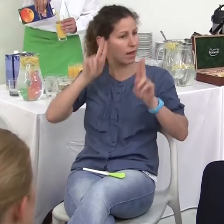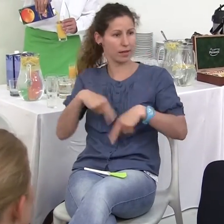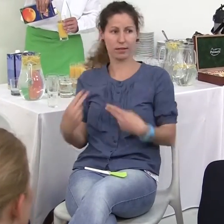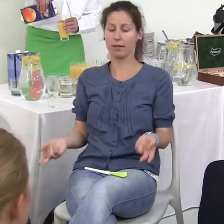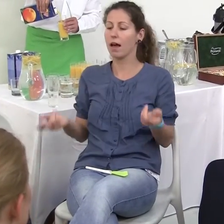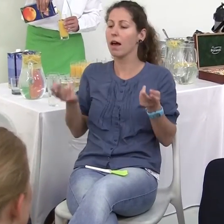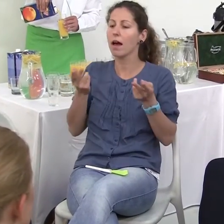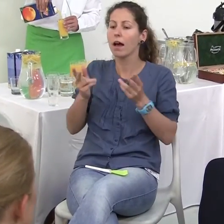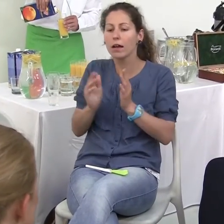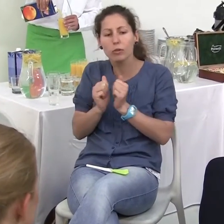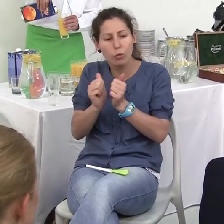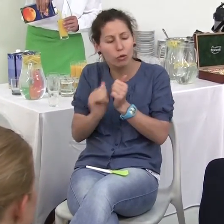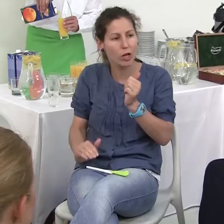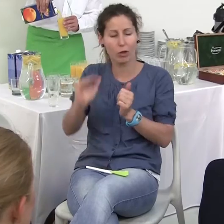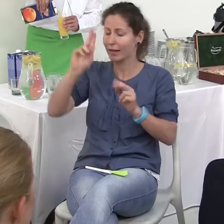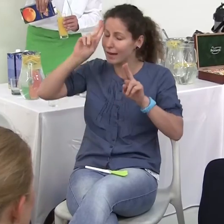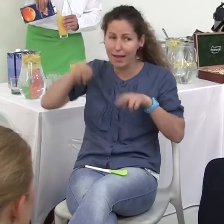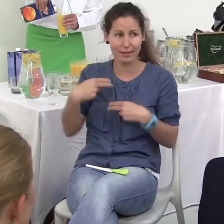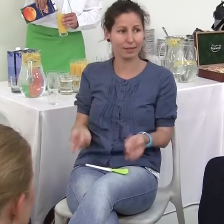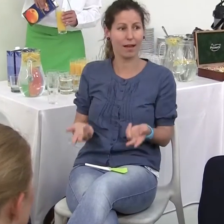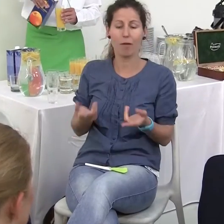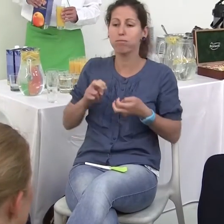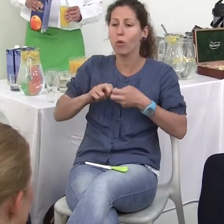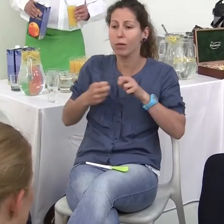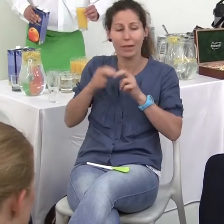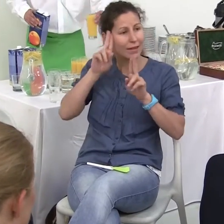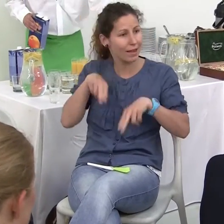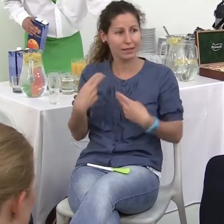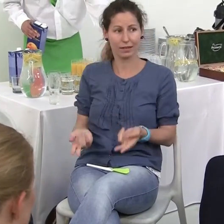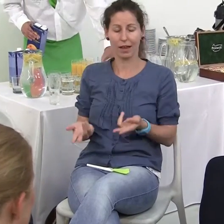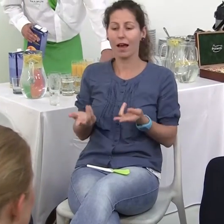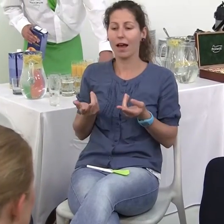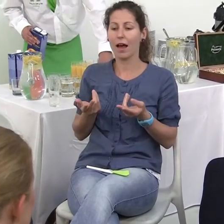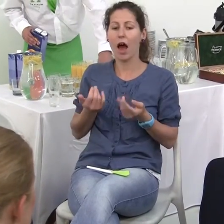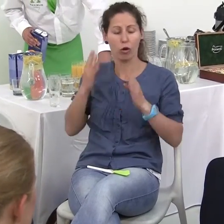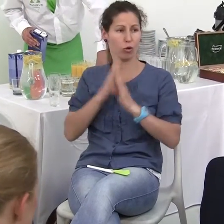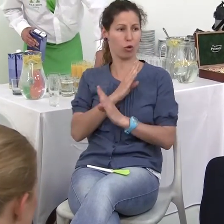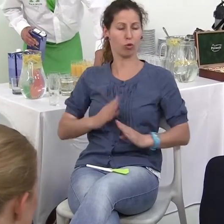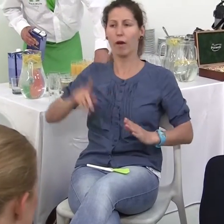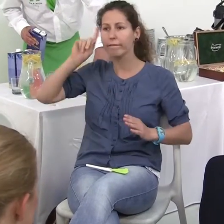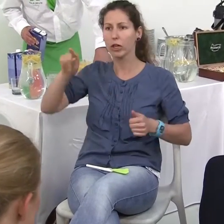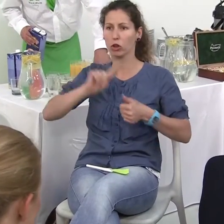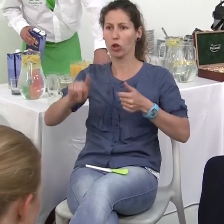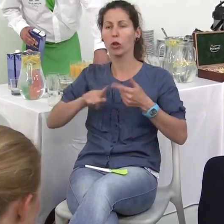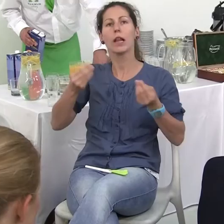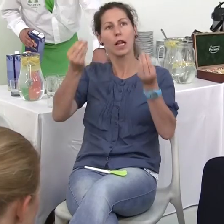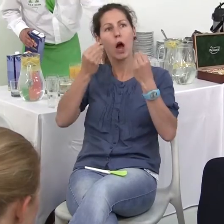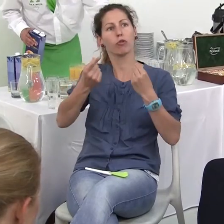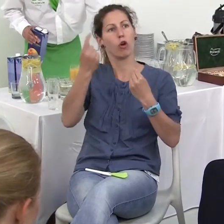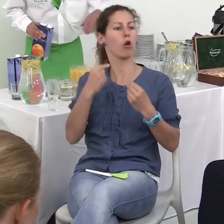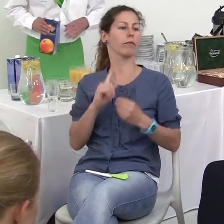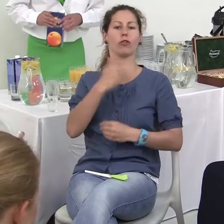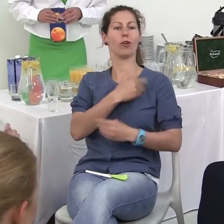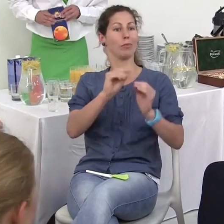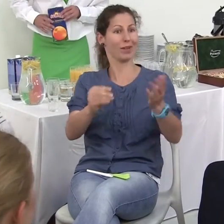SPCčka, které zabývají druhé pracují výhradně lidé slyší, kteří, přestože neslyší, s ním pracují řadu let,